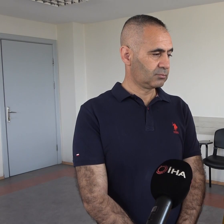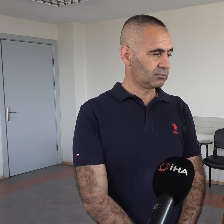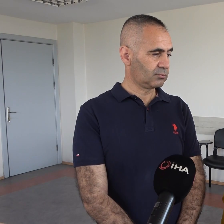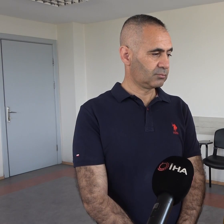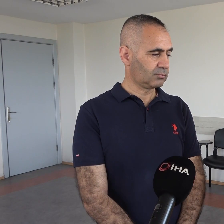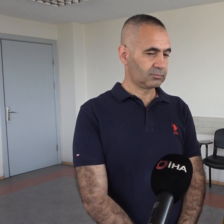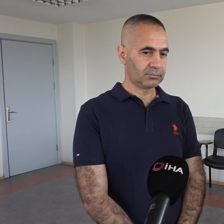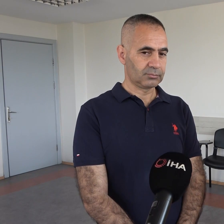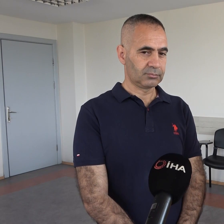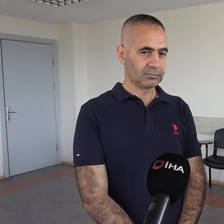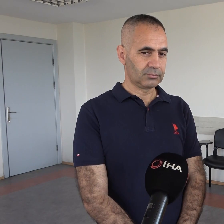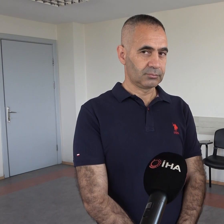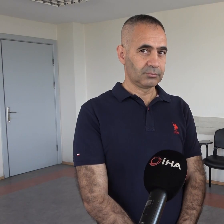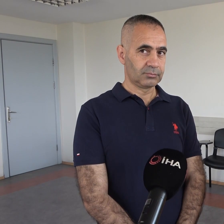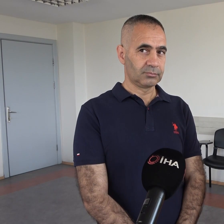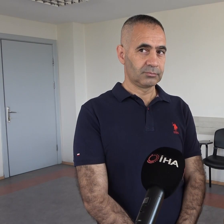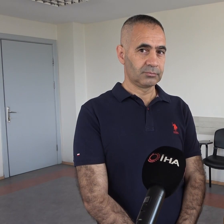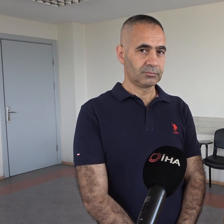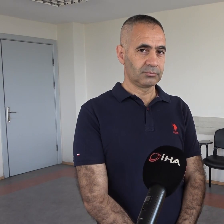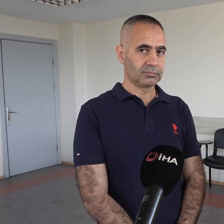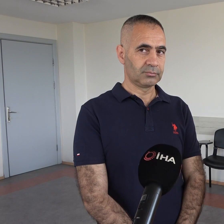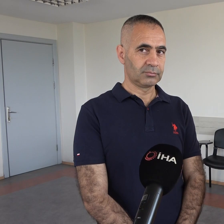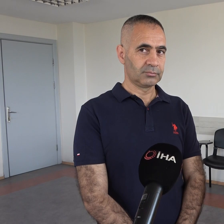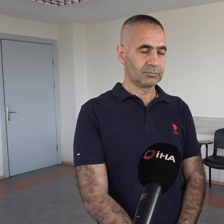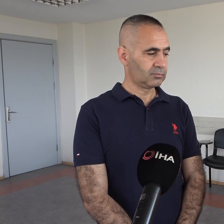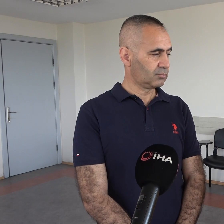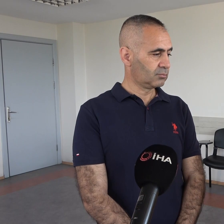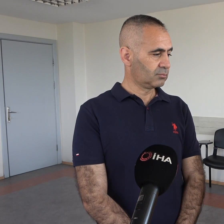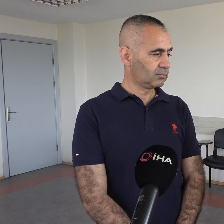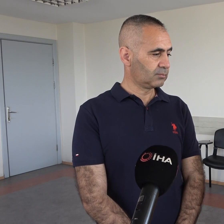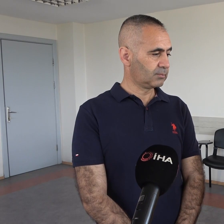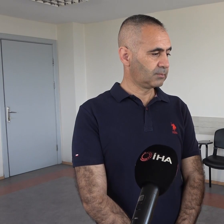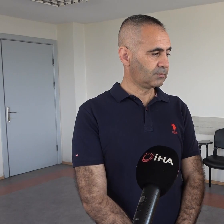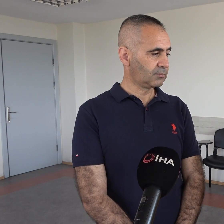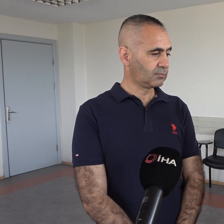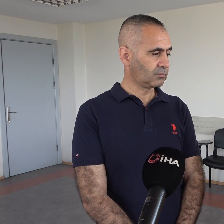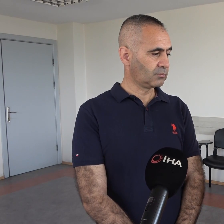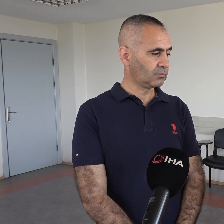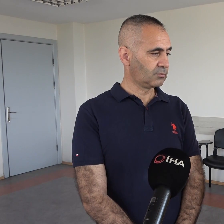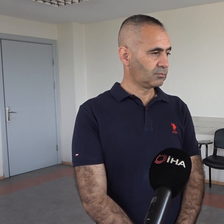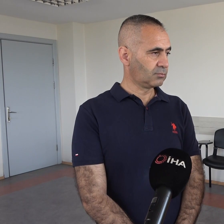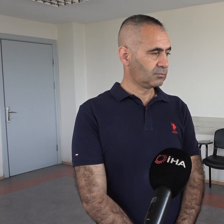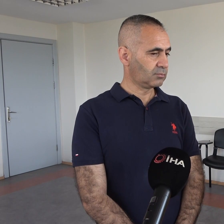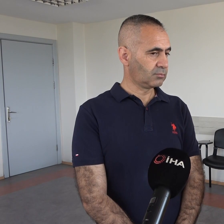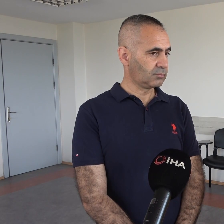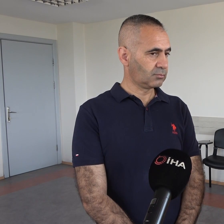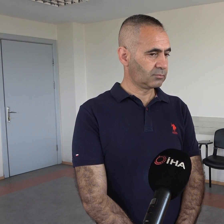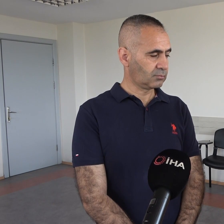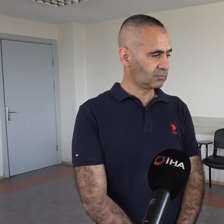okul hayatımı hep ona şey yaptım, kendimi hep dışarı öne attım, hep onun ön planı tuttuk. Ben de kardeşim de hayatında eş evlilik